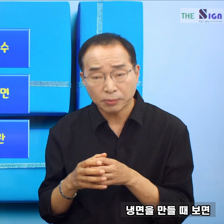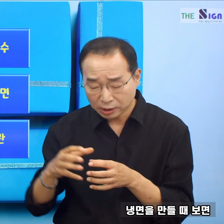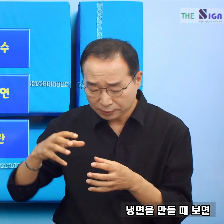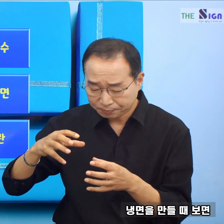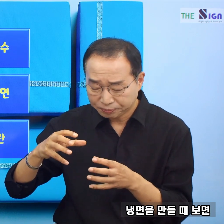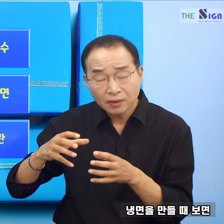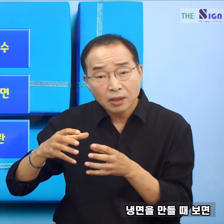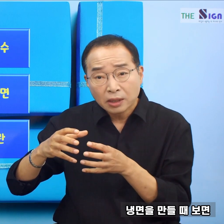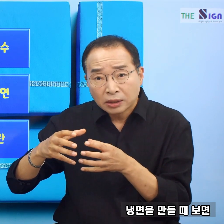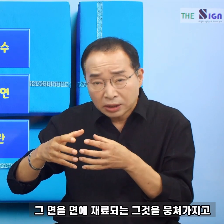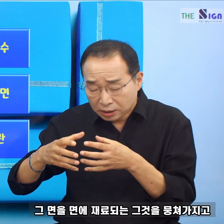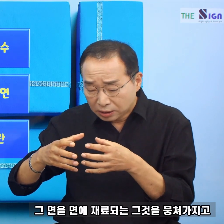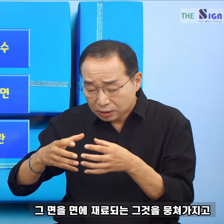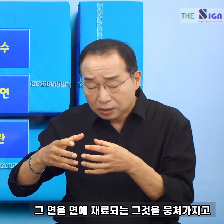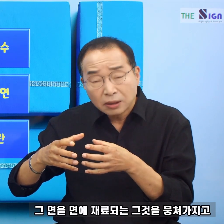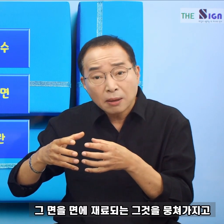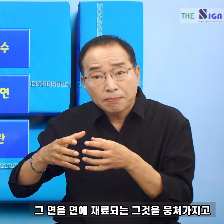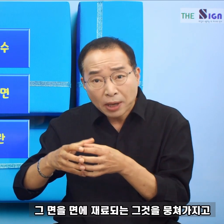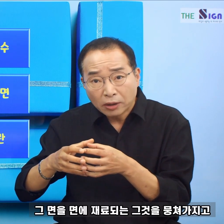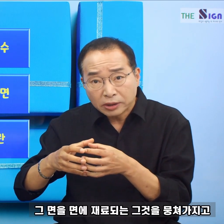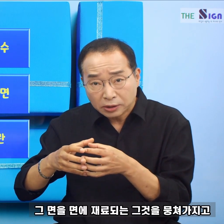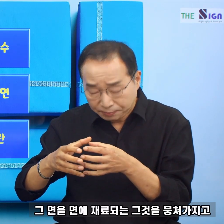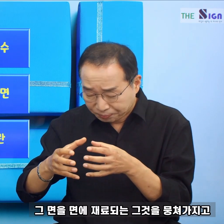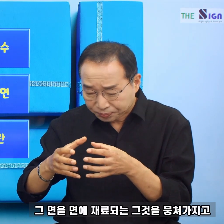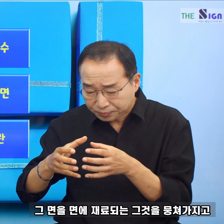보면은 그 면에